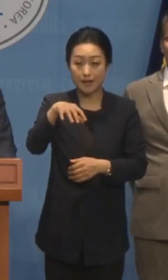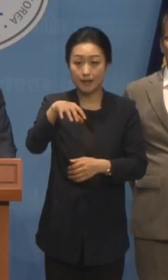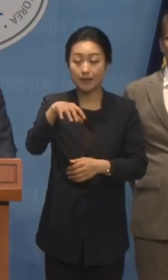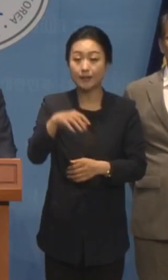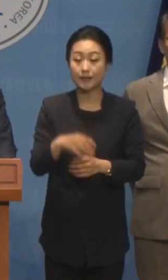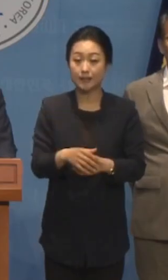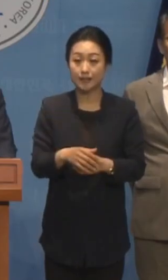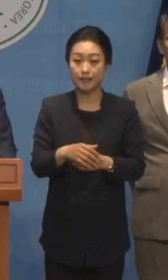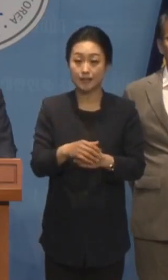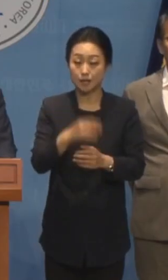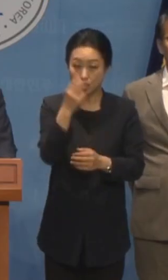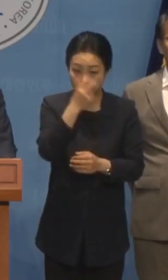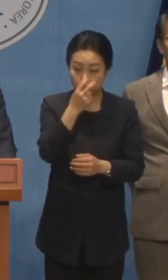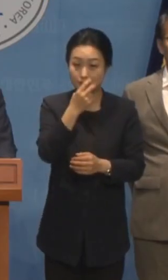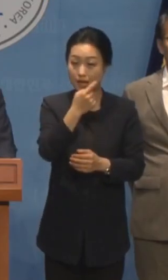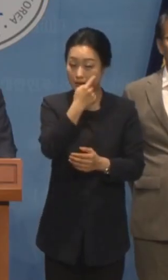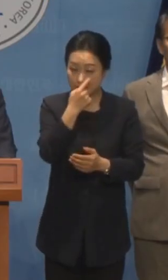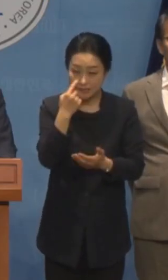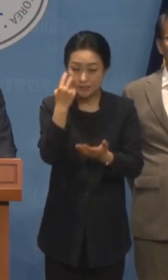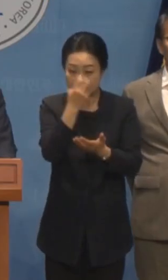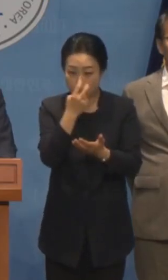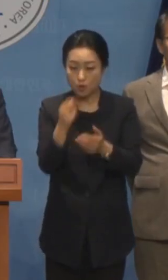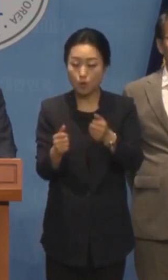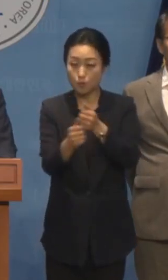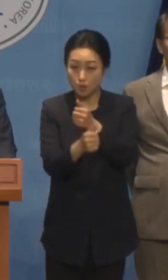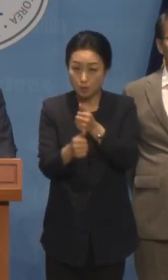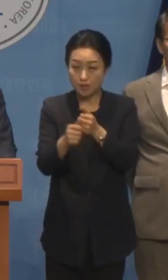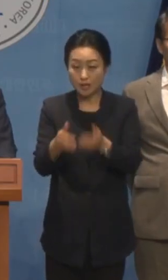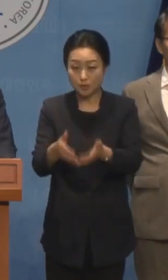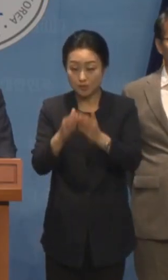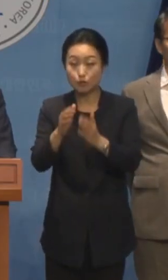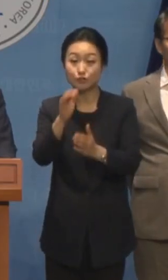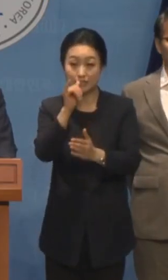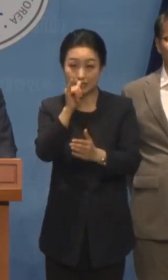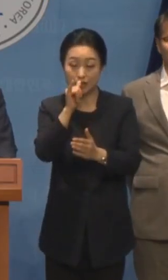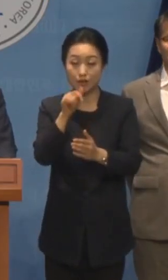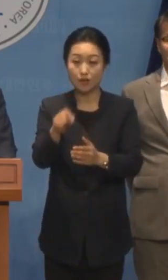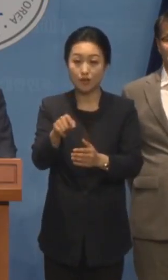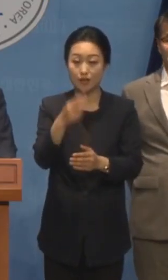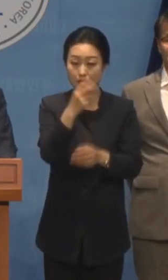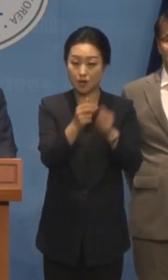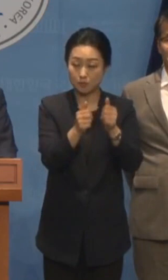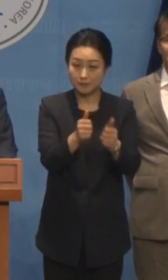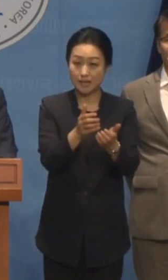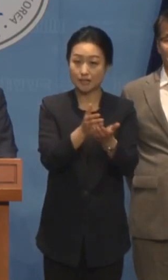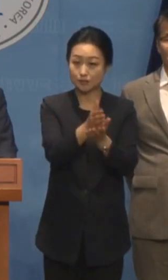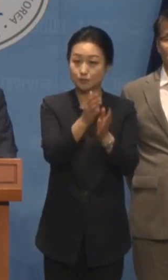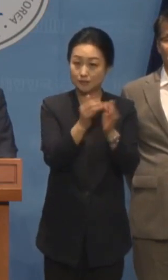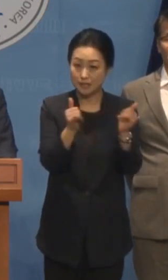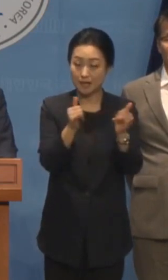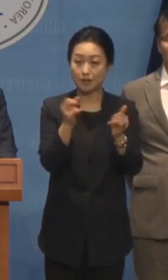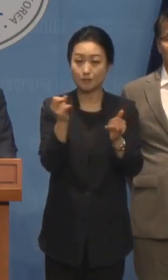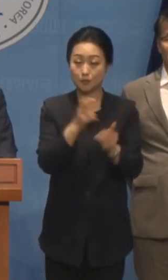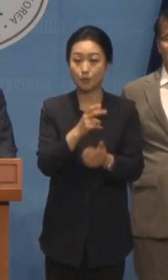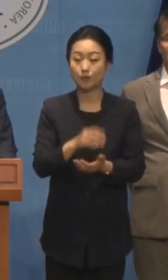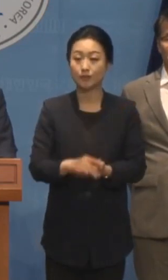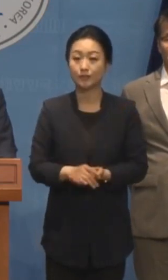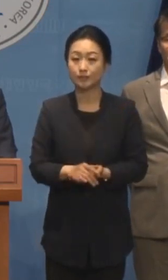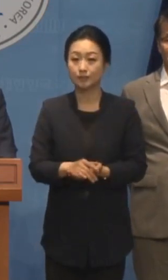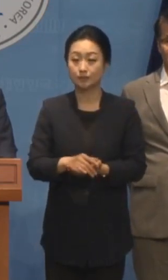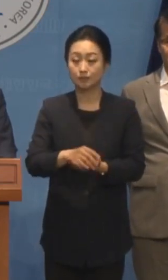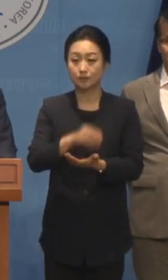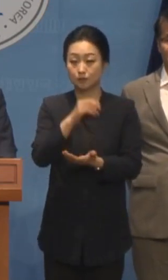현안위원회, 수사점검위원회를 구성한다고 되어 있습니다. 이 위원회는 주인검사, 신청인, 피의자에게 의견을 개진할